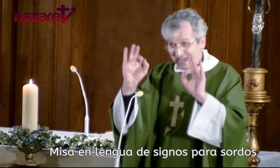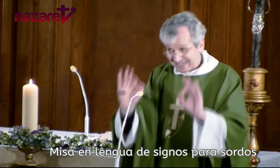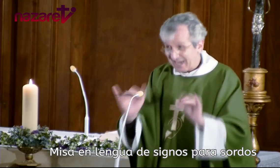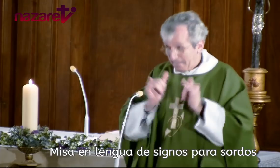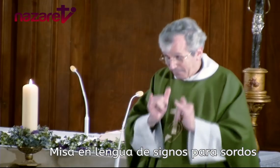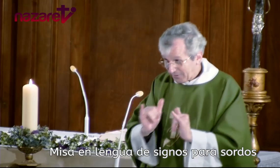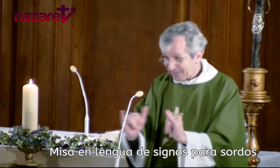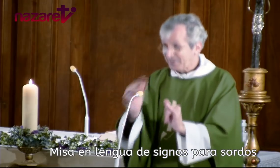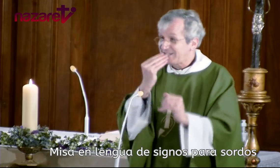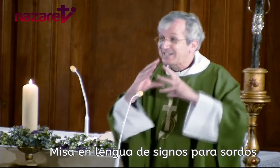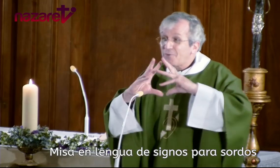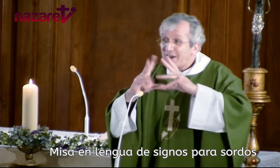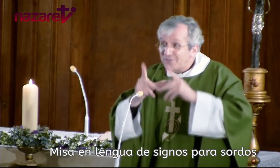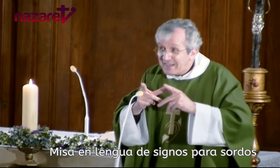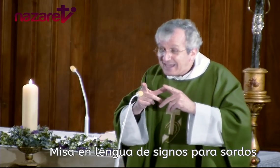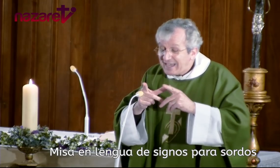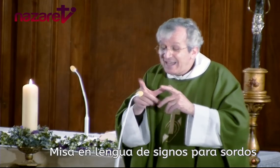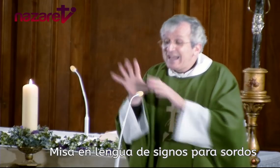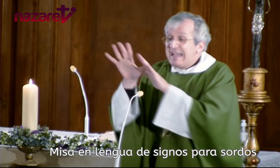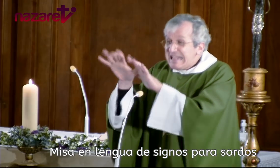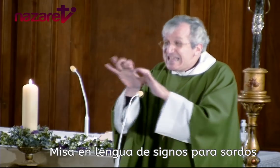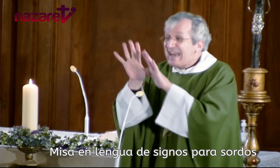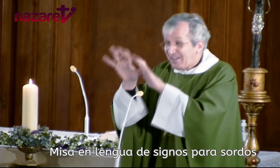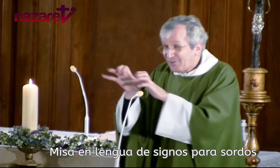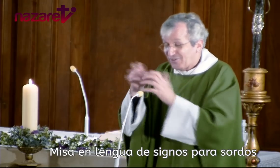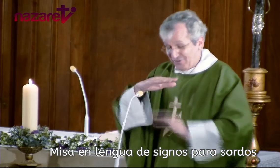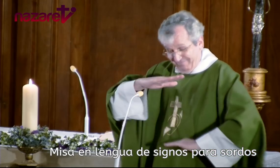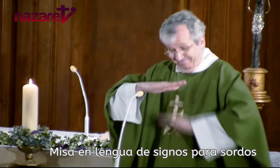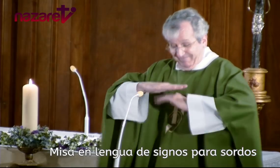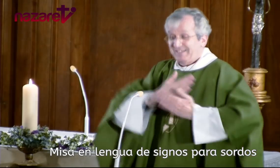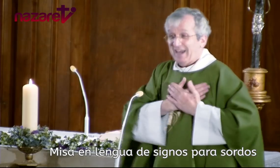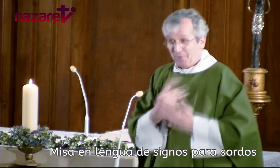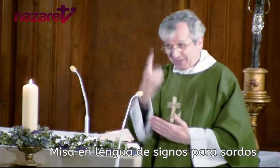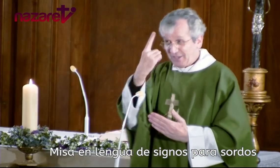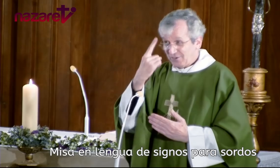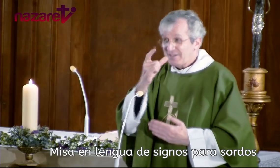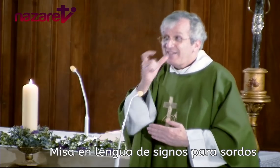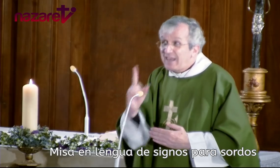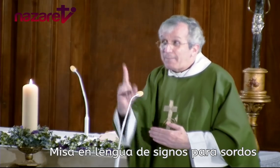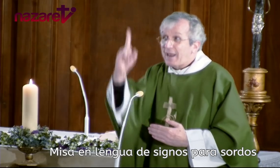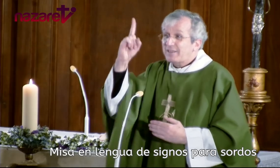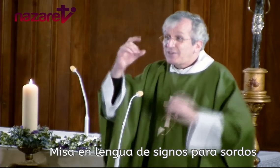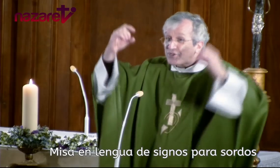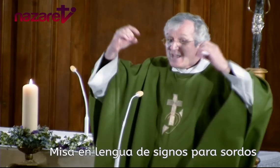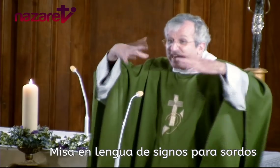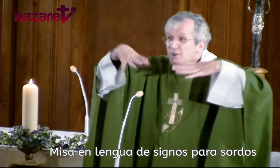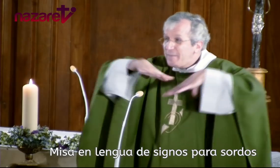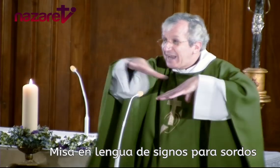ser portadores de esa buena noticia, llenándonos del amor de Dios, de la palabra de Dios que ilumina